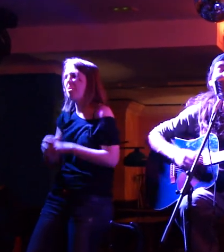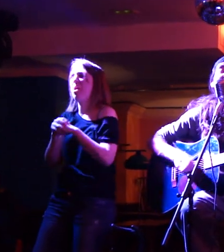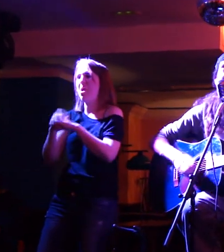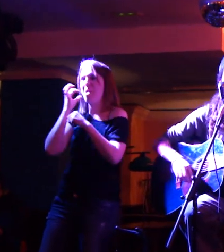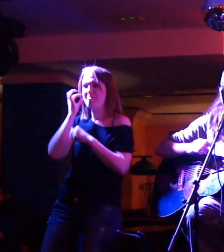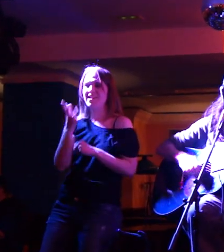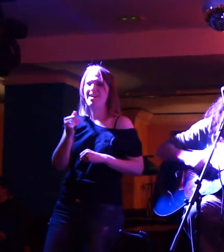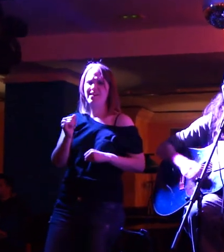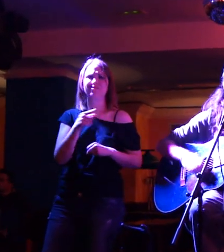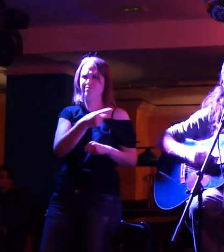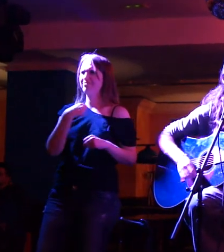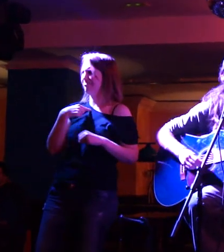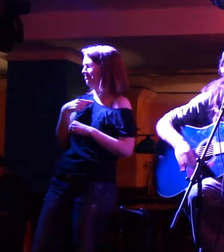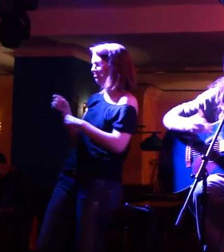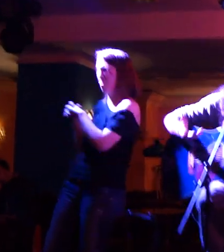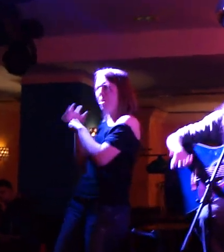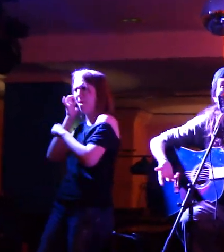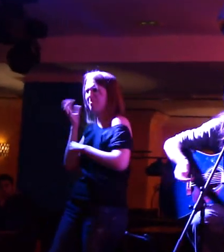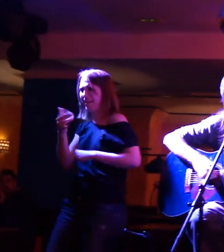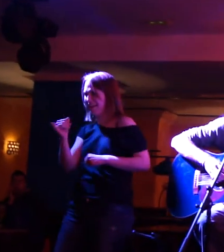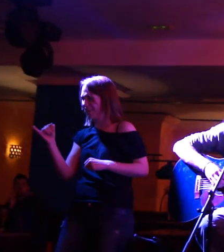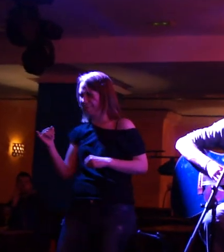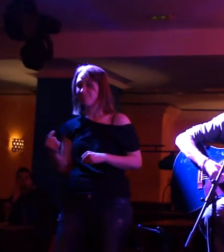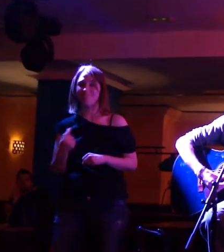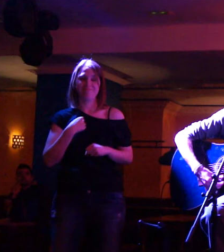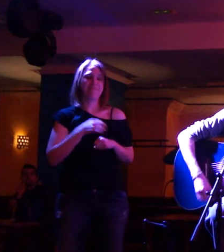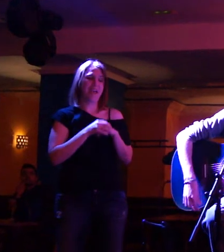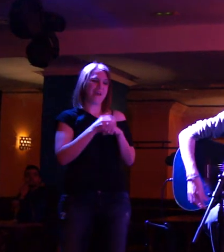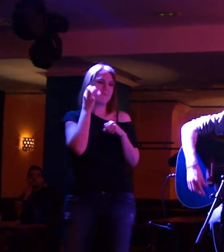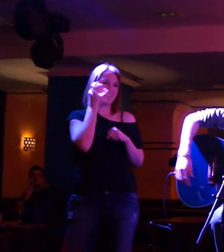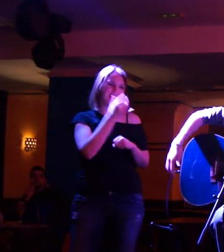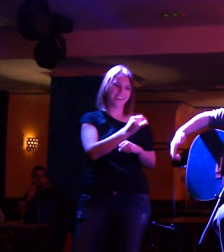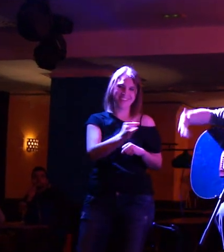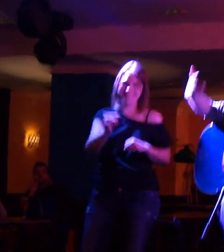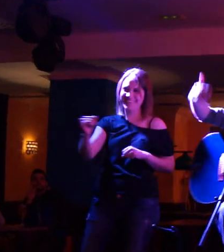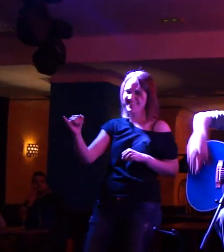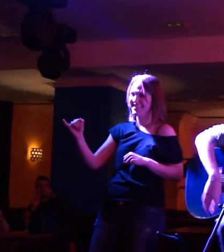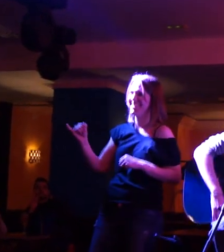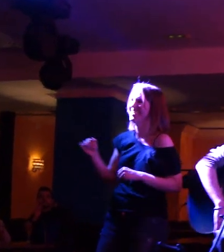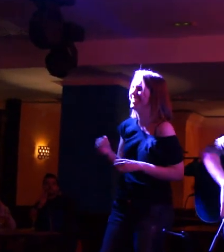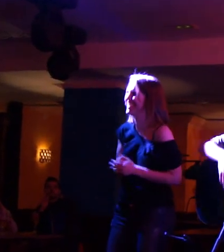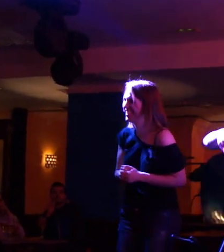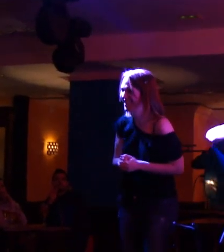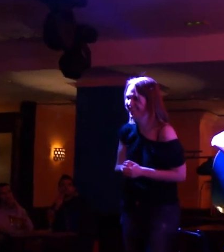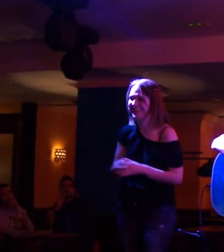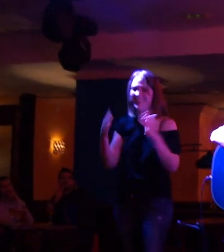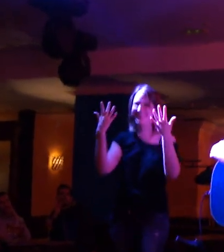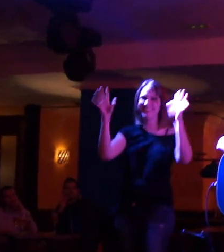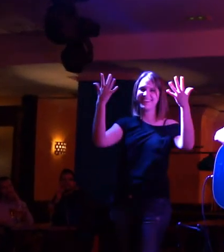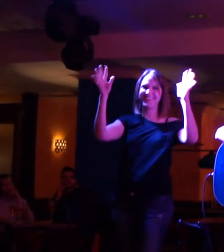amiga. Tiene una amiga. Tengo una amiga. Tiene una amiga.